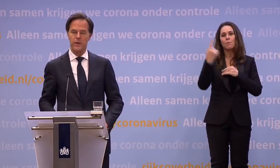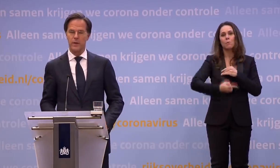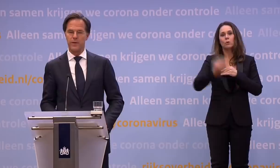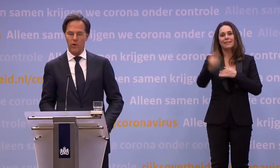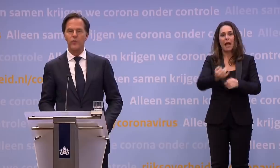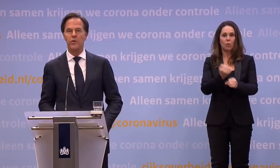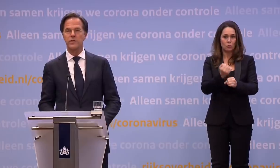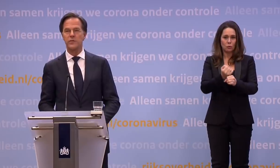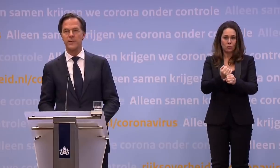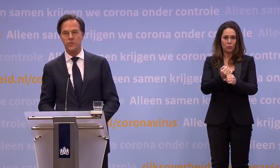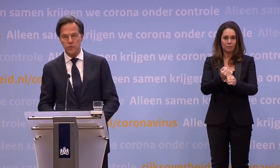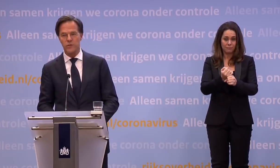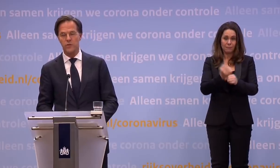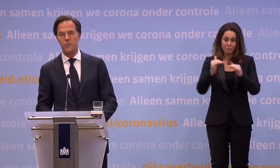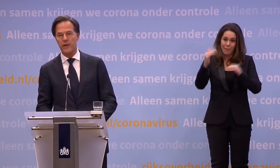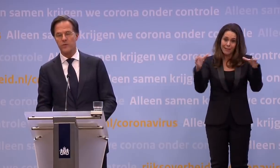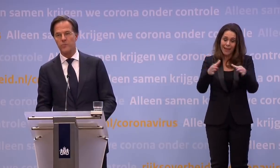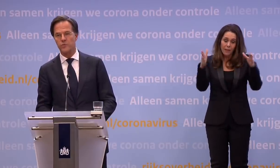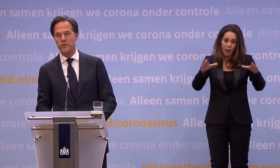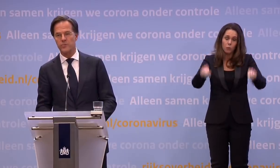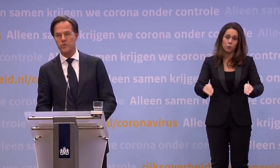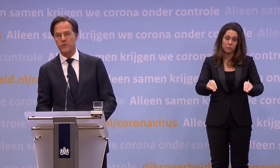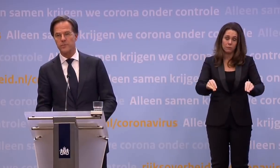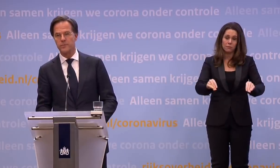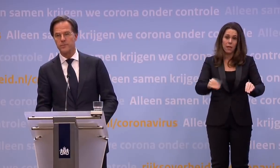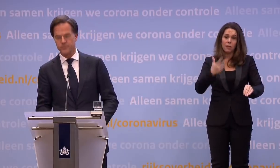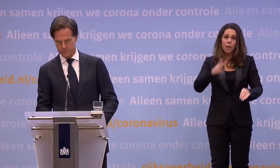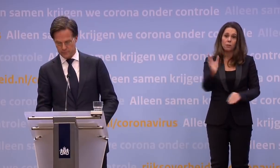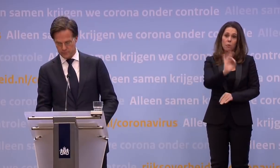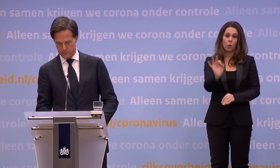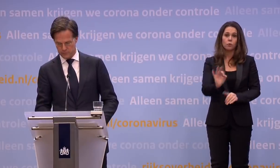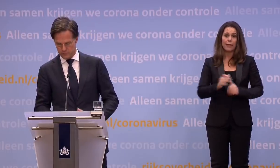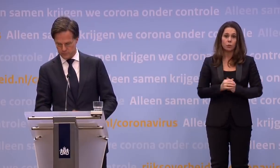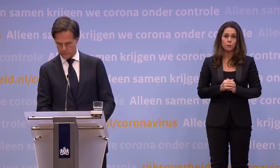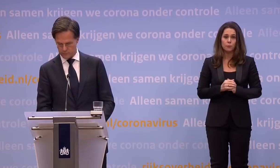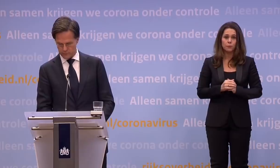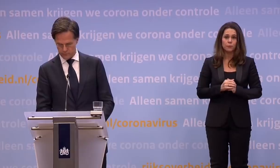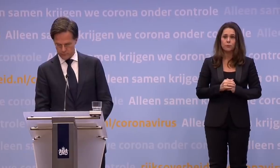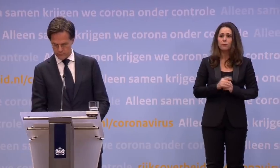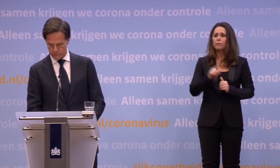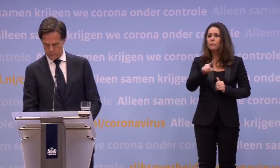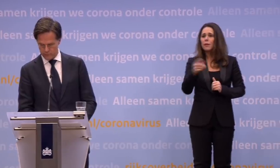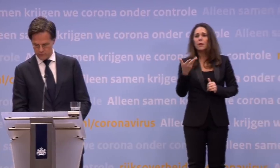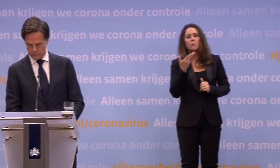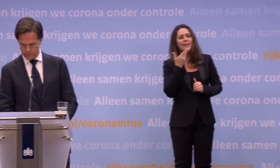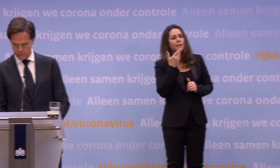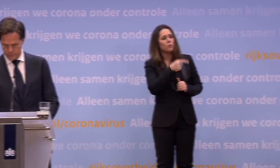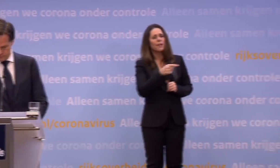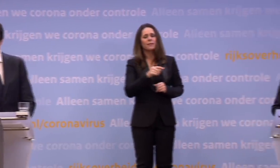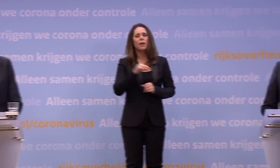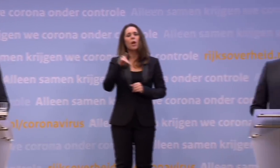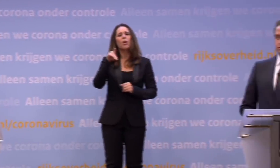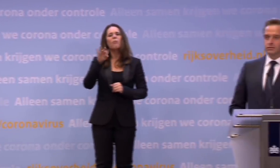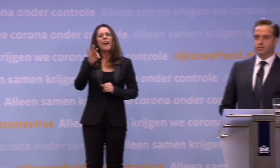werken, maar het overgrote deel van de mensen doet dat. Dat loopt echt op tot 80 procent. Nog even voor meneer De Jonge. U zegt dat de tweede prik van Pfizer,